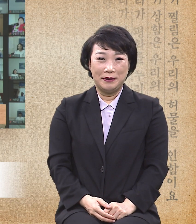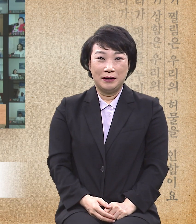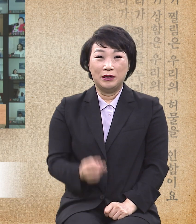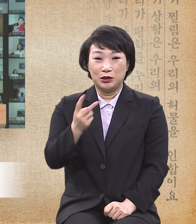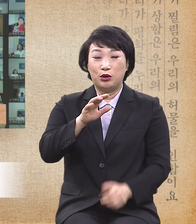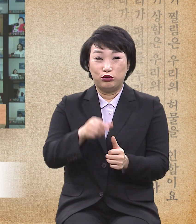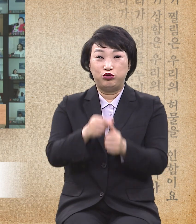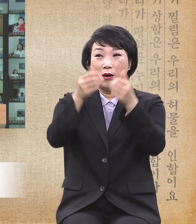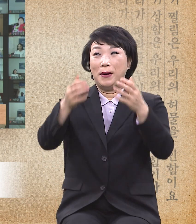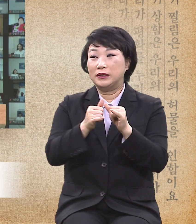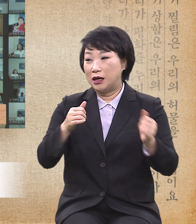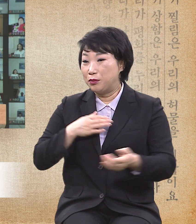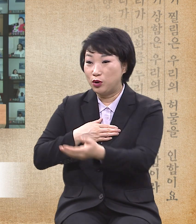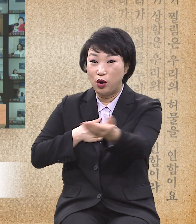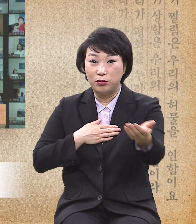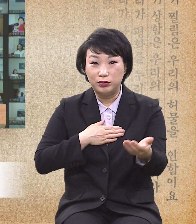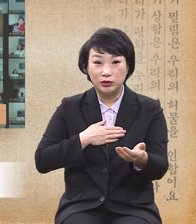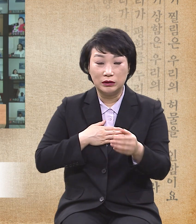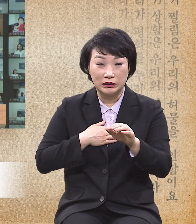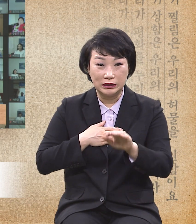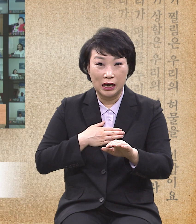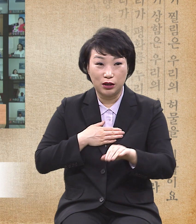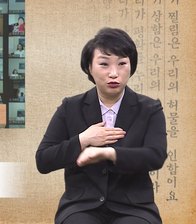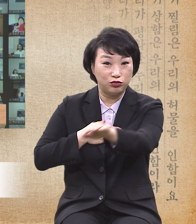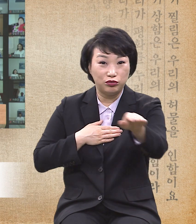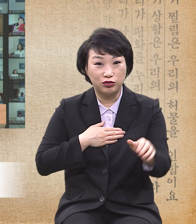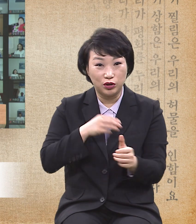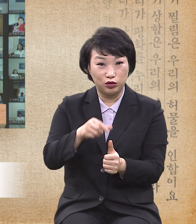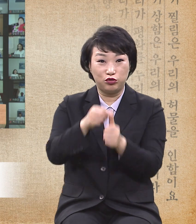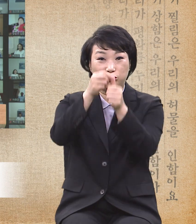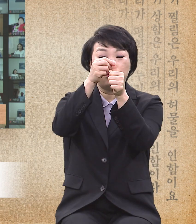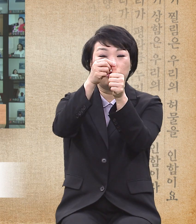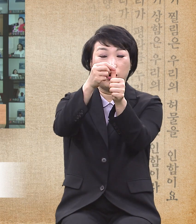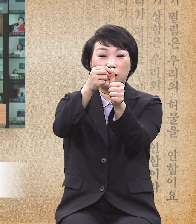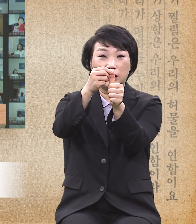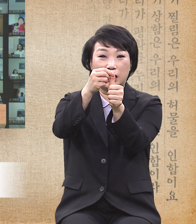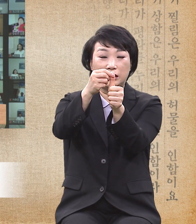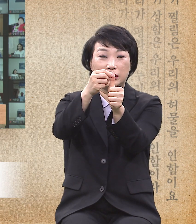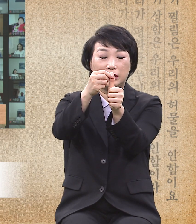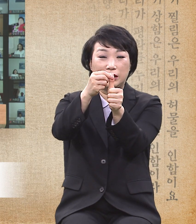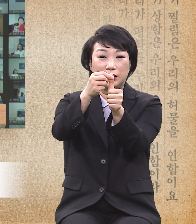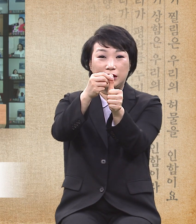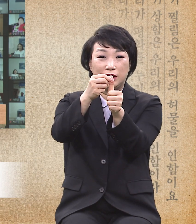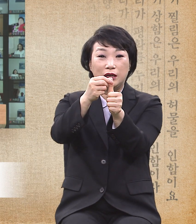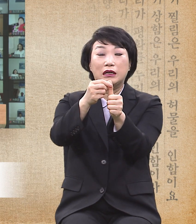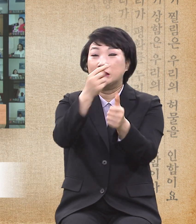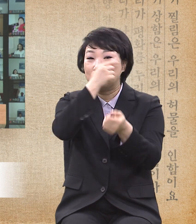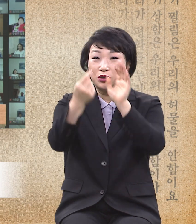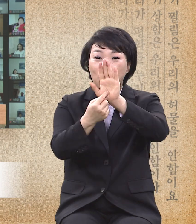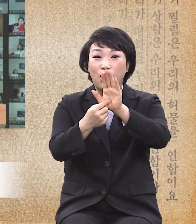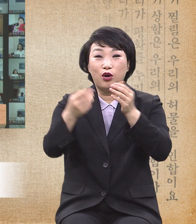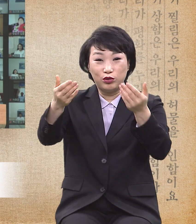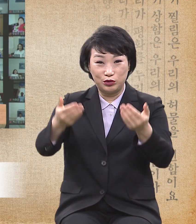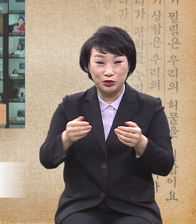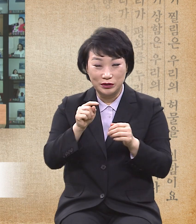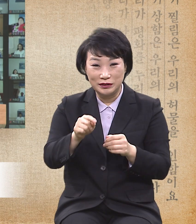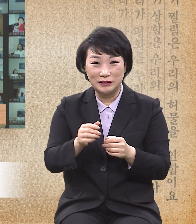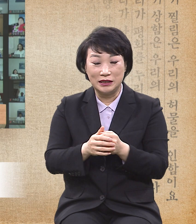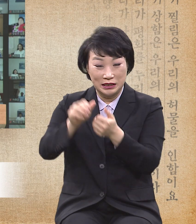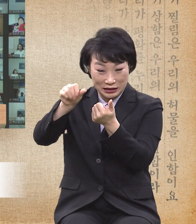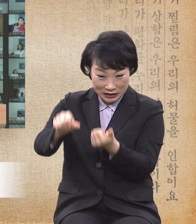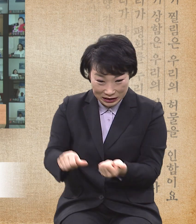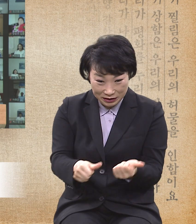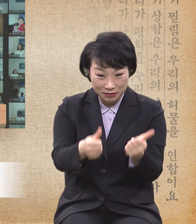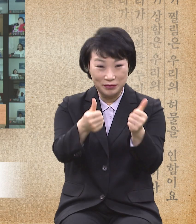또한 구원받은 자는 우리를 구원하신 표로 주신